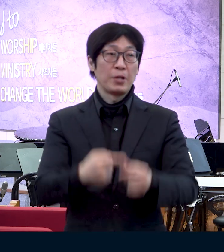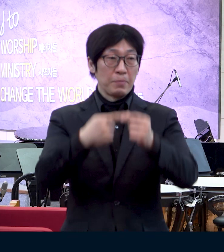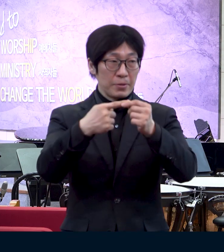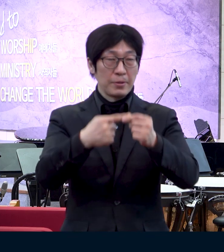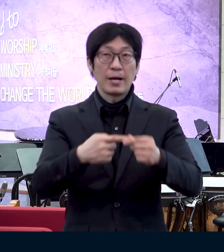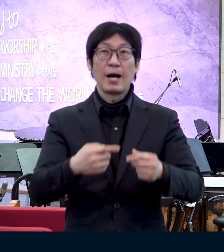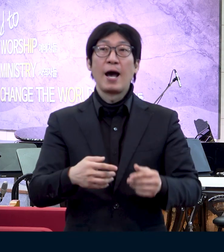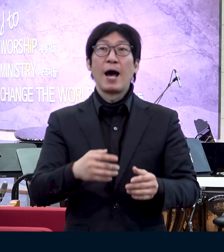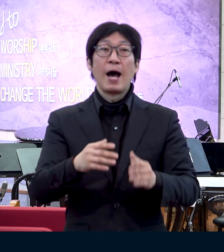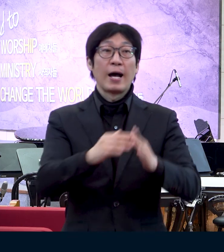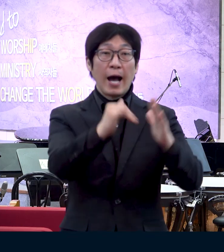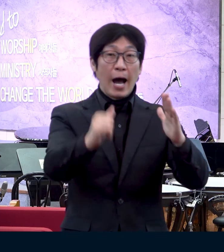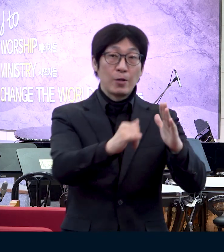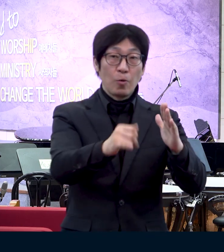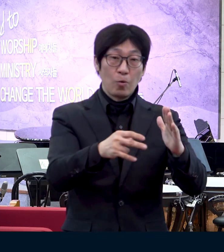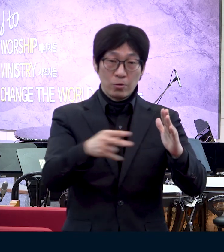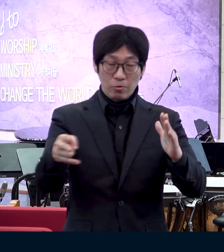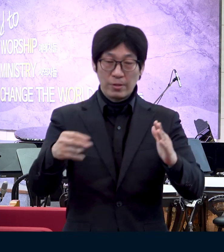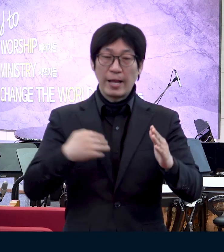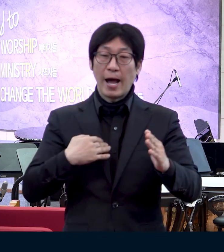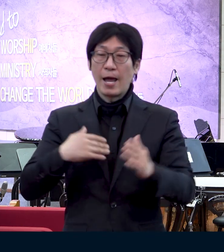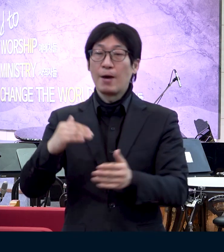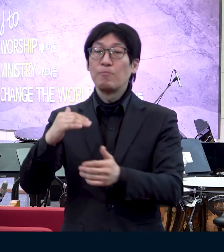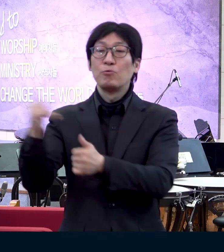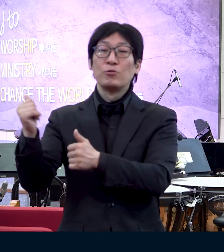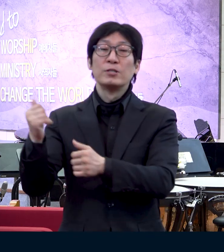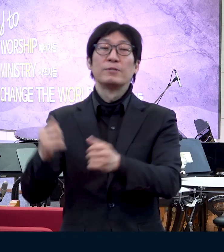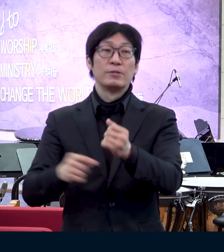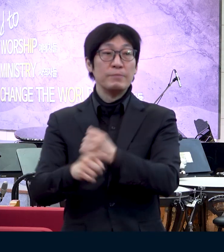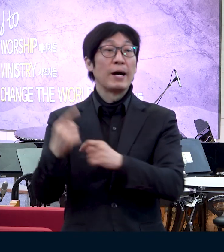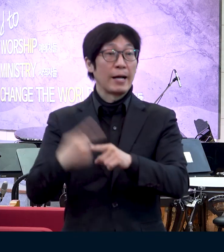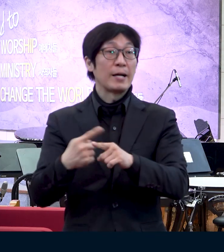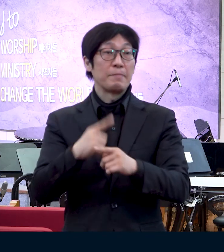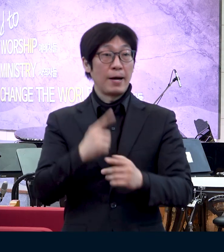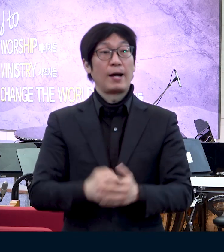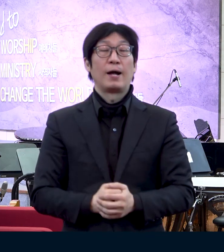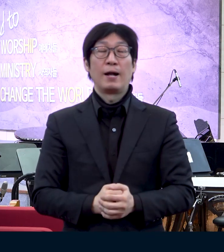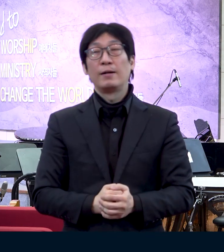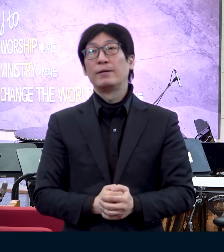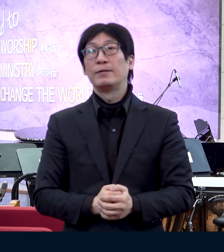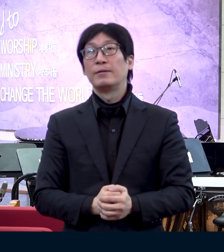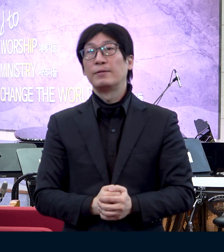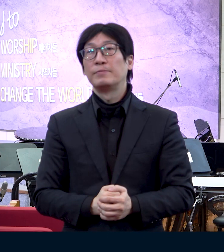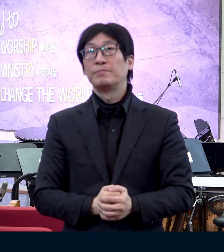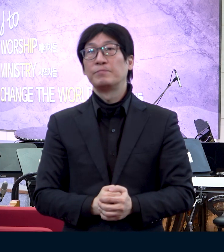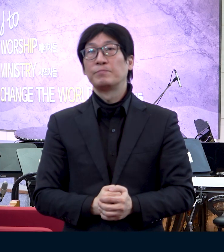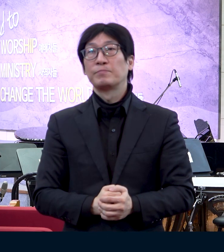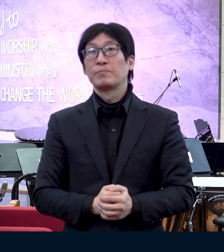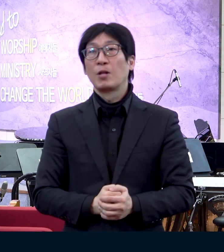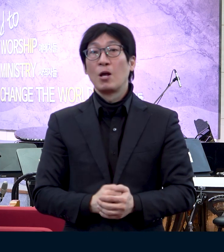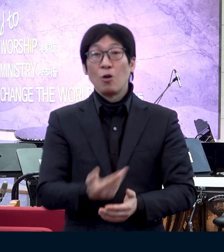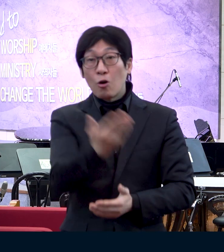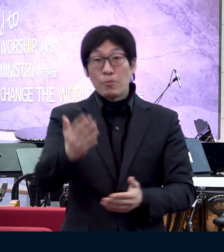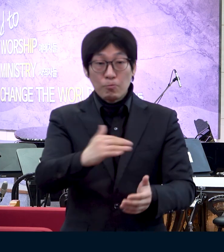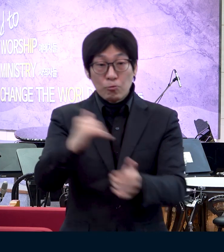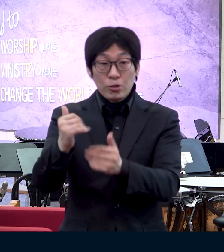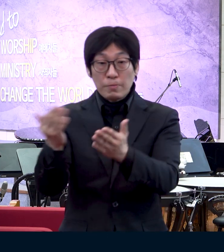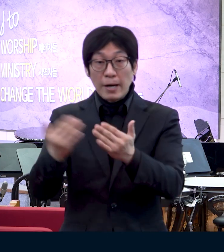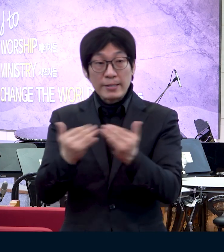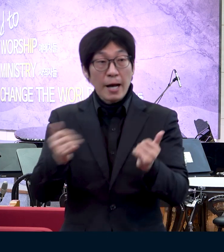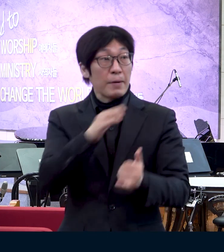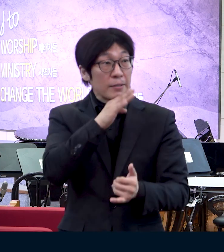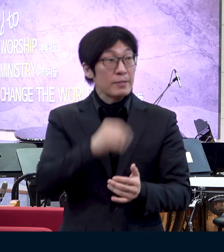나의 부르심이다 라는 사실입니다. 가족은 나의 부르심이다. 예, 우리가 부르심을 입은 자들이라고